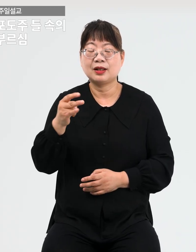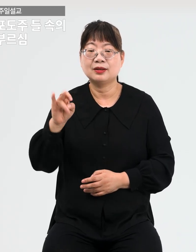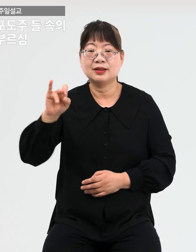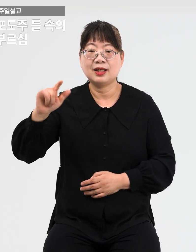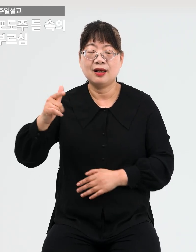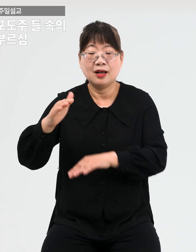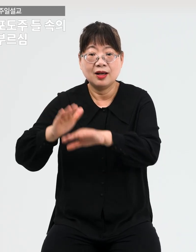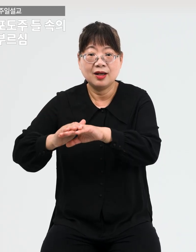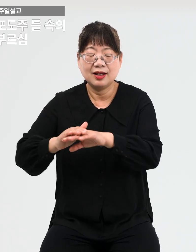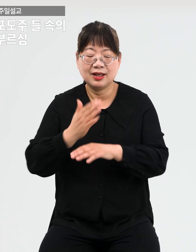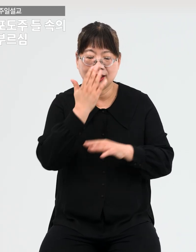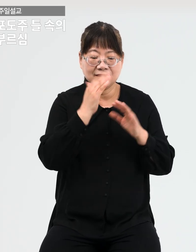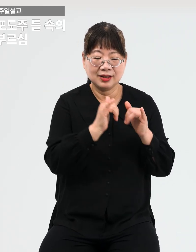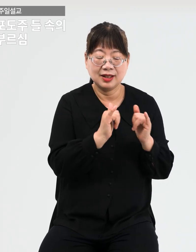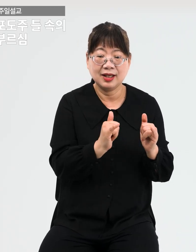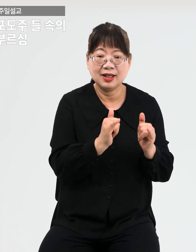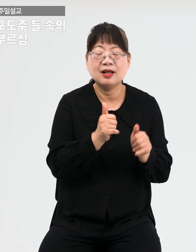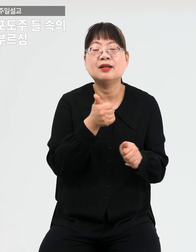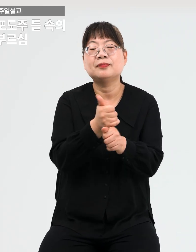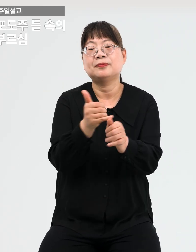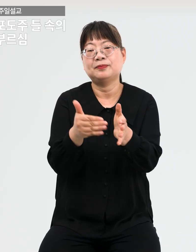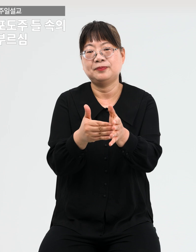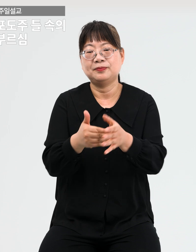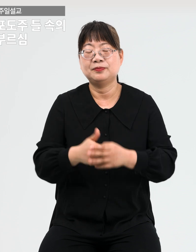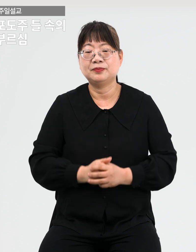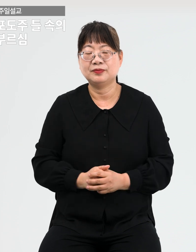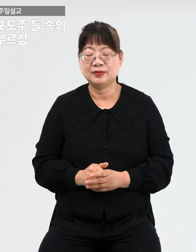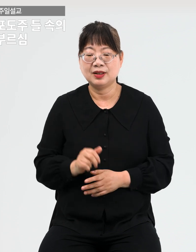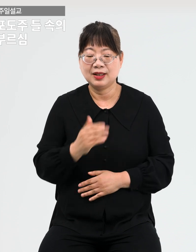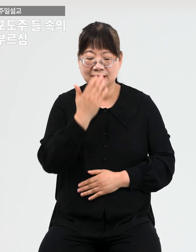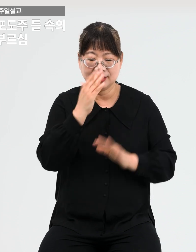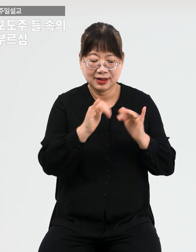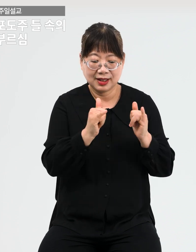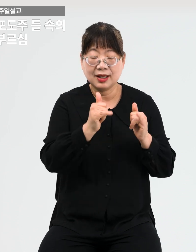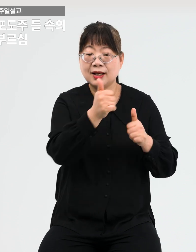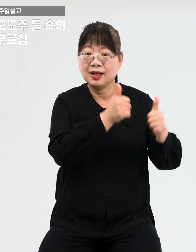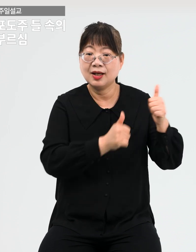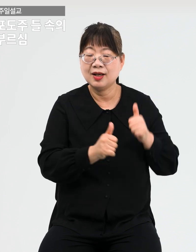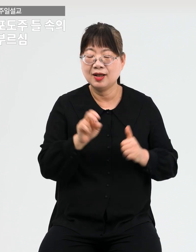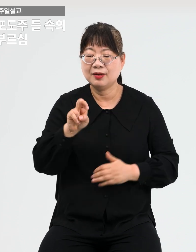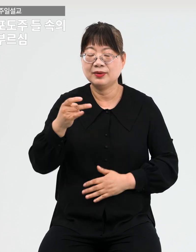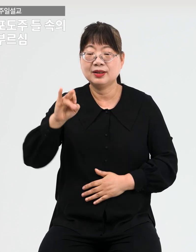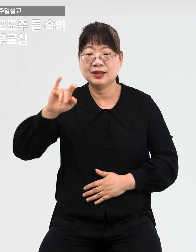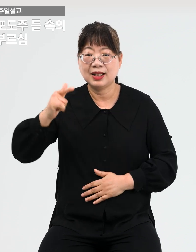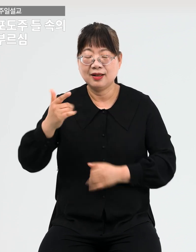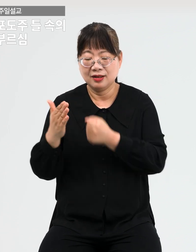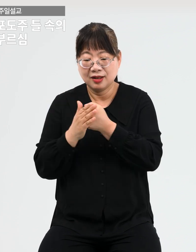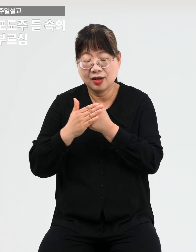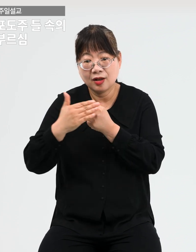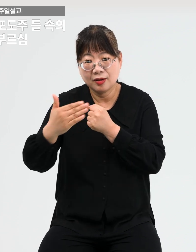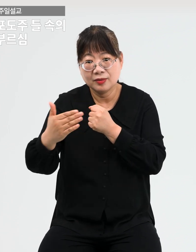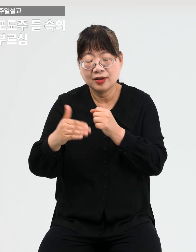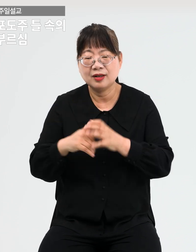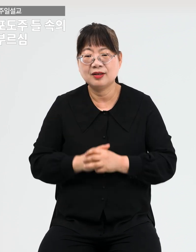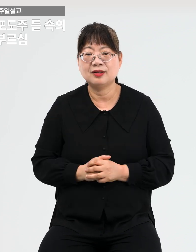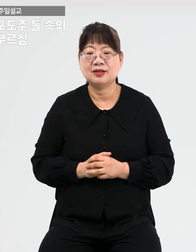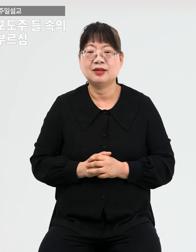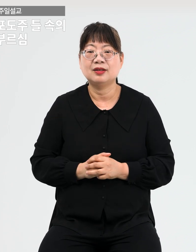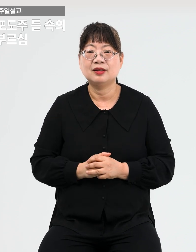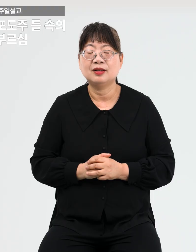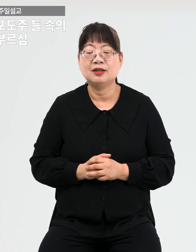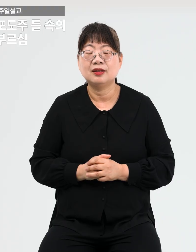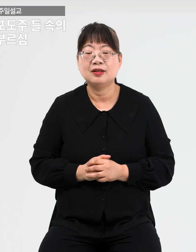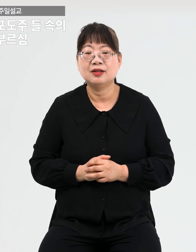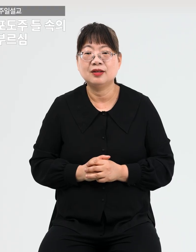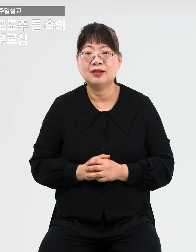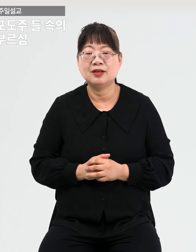미디안의 손이 이스라엘을 이긴지라 이스라엘 자손이 미디안으로 말미암아